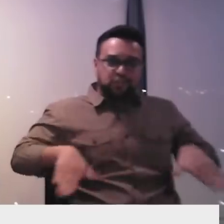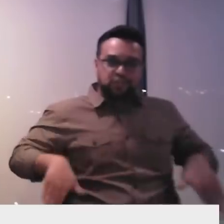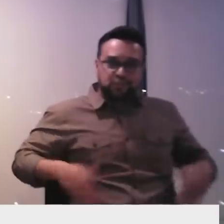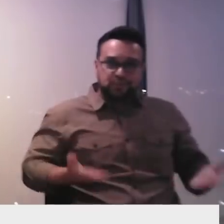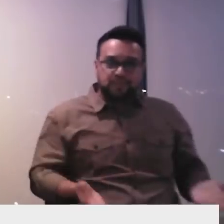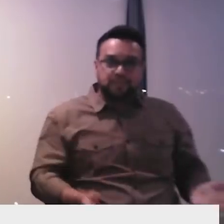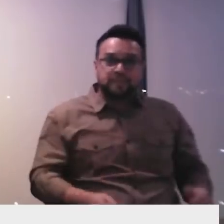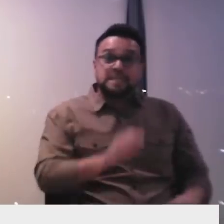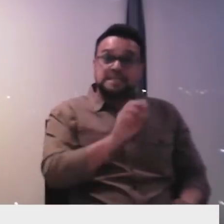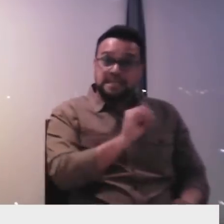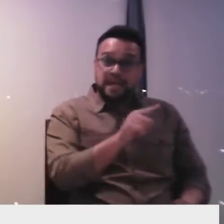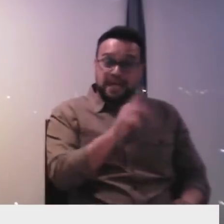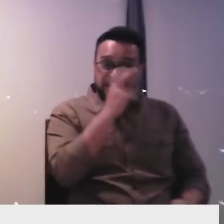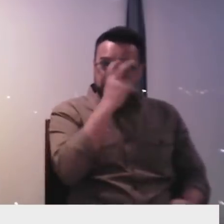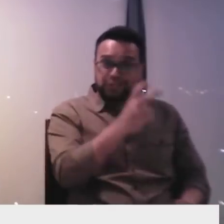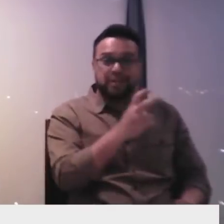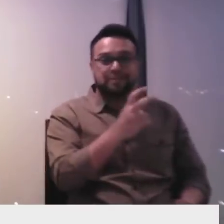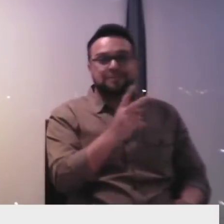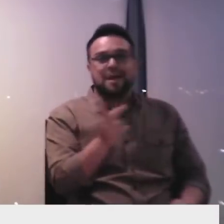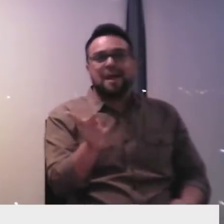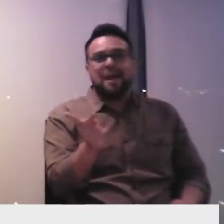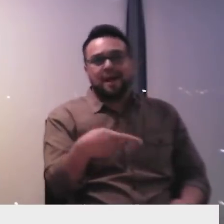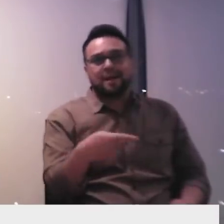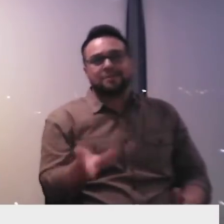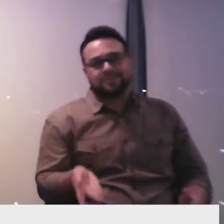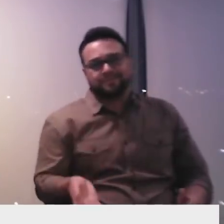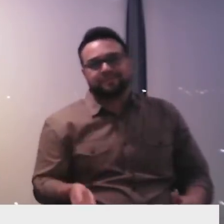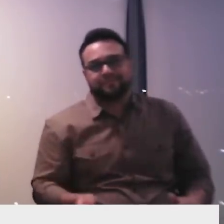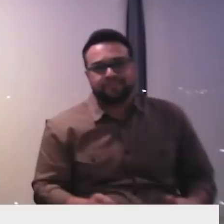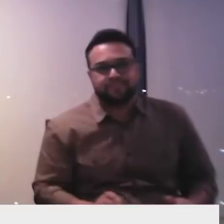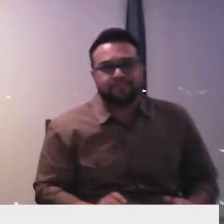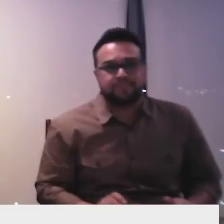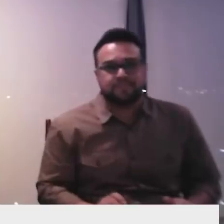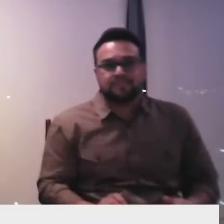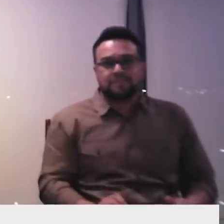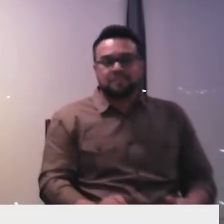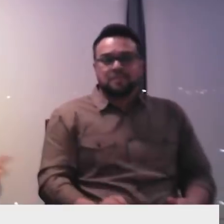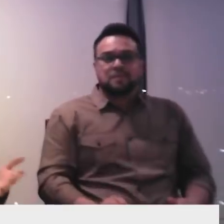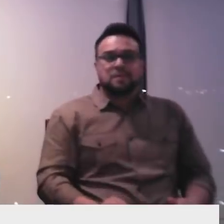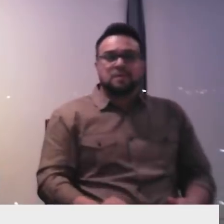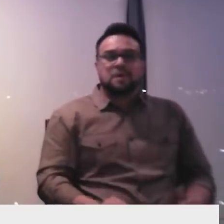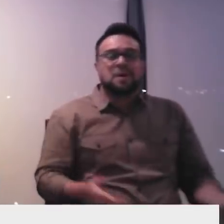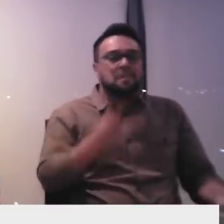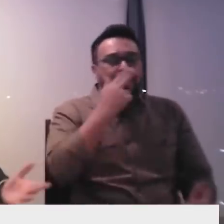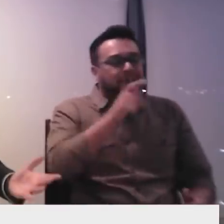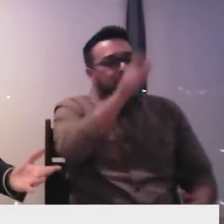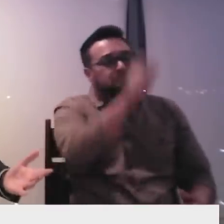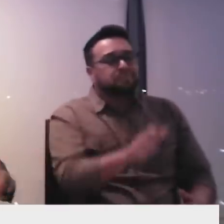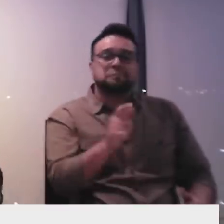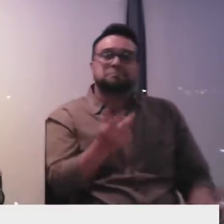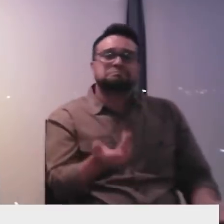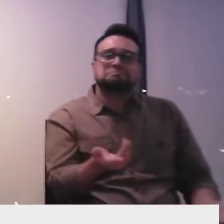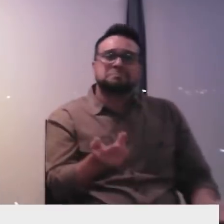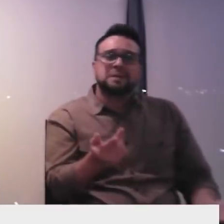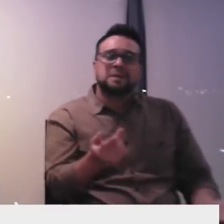Se ele fosse um gênio, já estava errado. E geralmente é um cara sem futuro nenhum. Está na escola lá